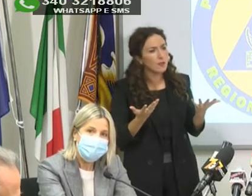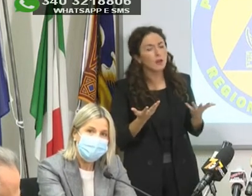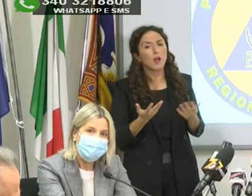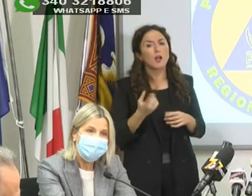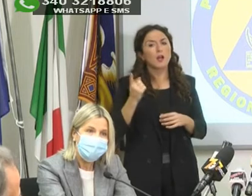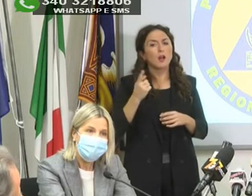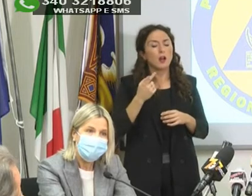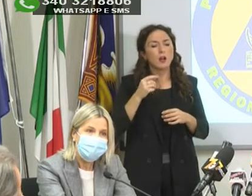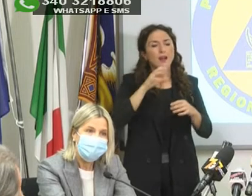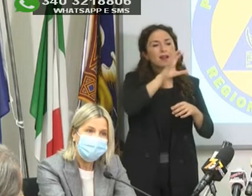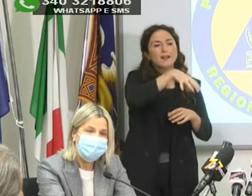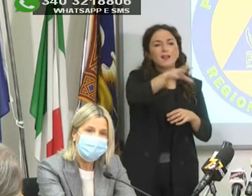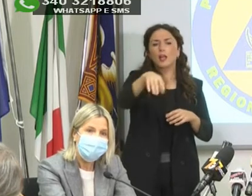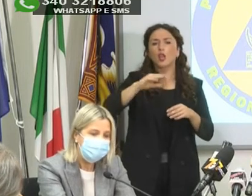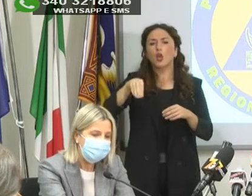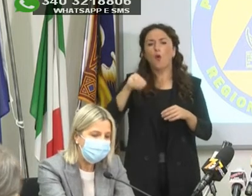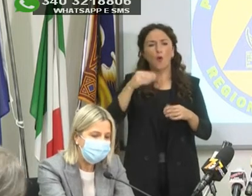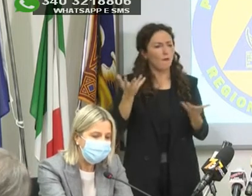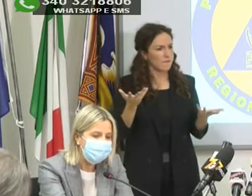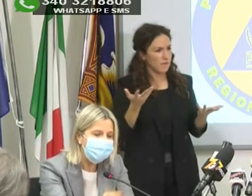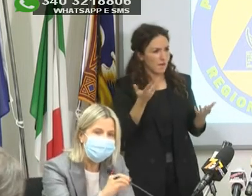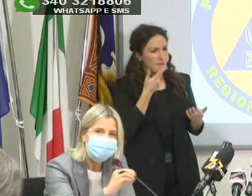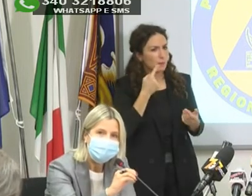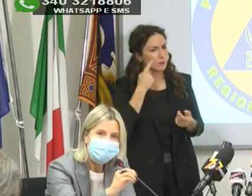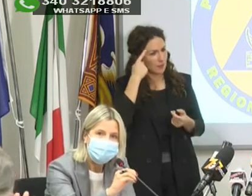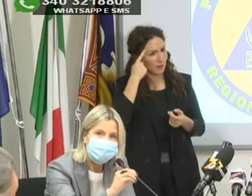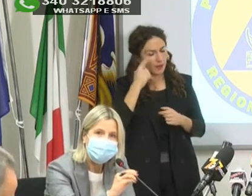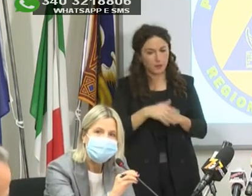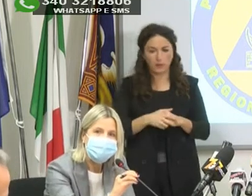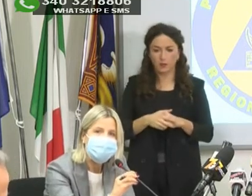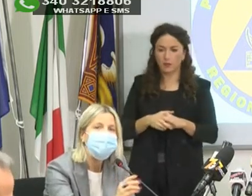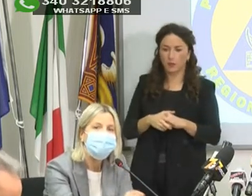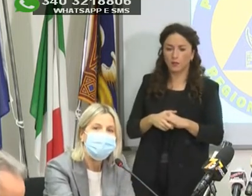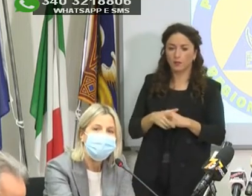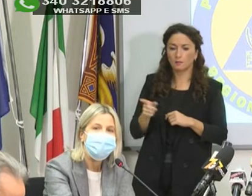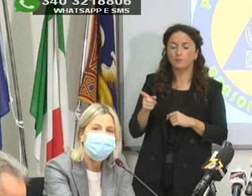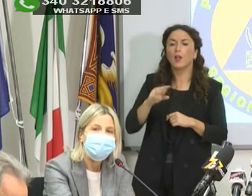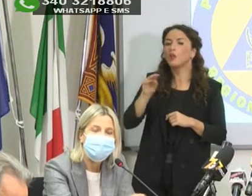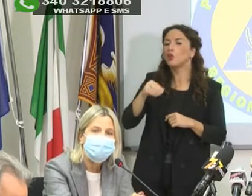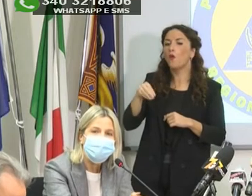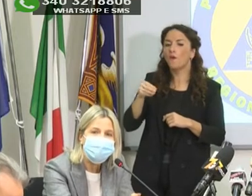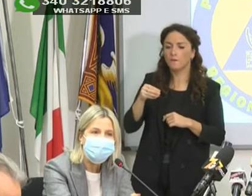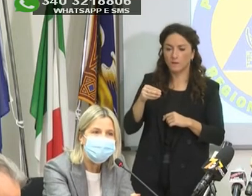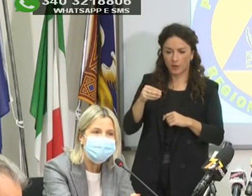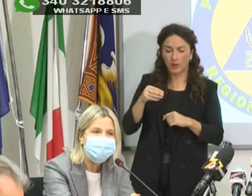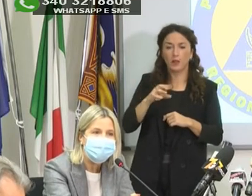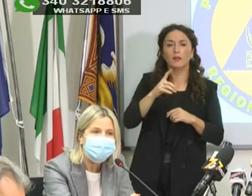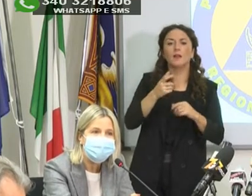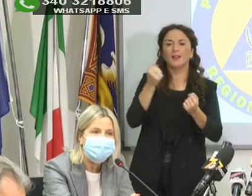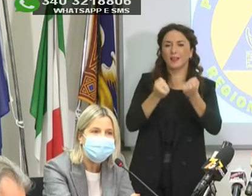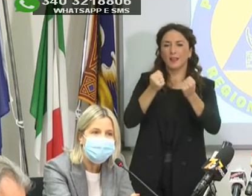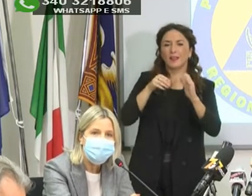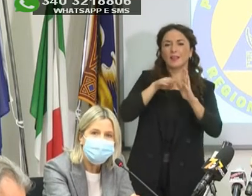dove opereranno, in quali caserme, per dirlo alla gente? No, non operano nelle caserme, le inseriamo nei nostri drive-in, abbiamo suddivisi